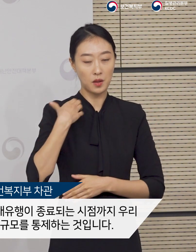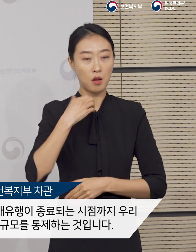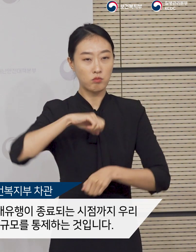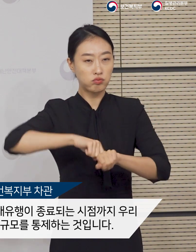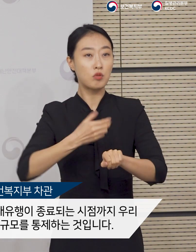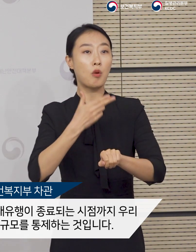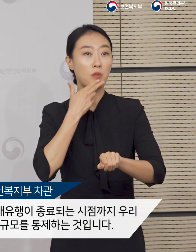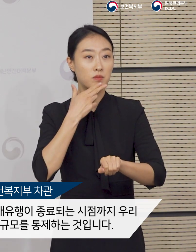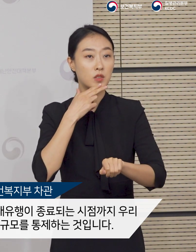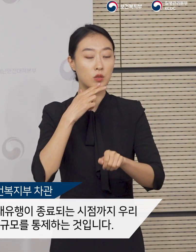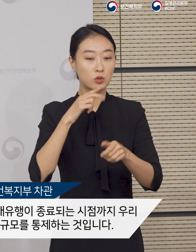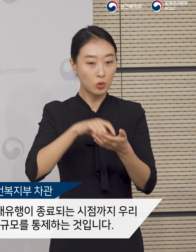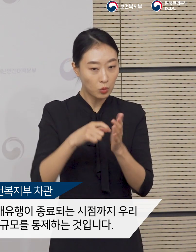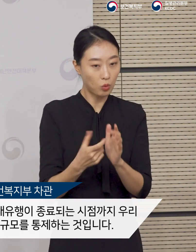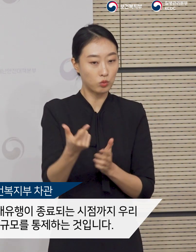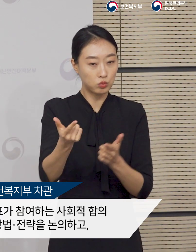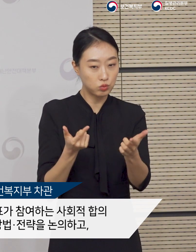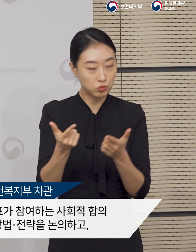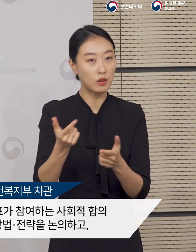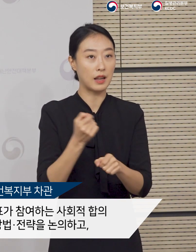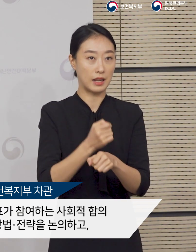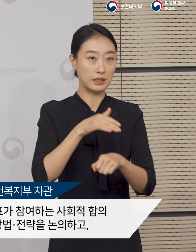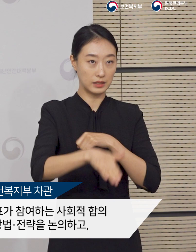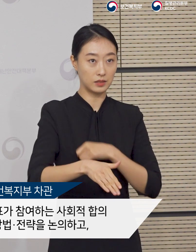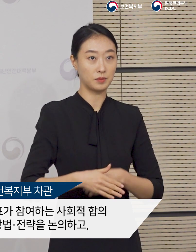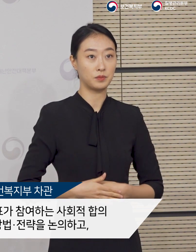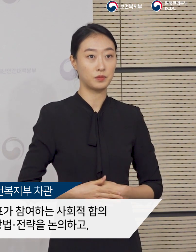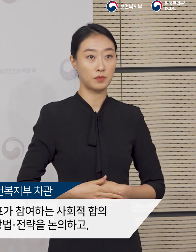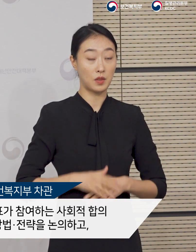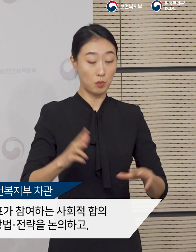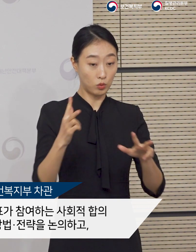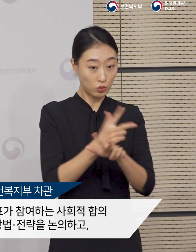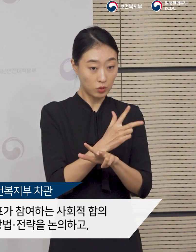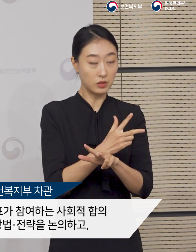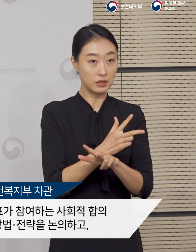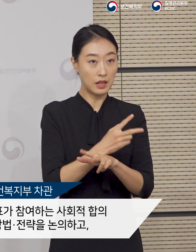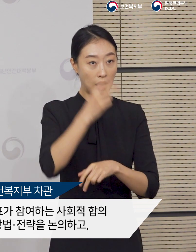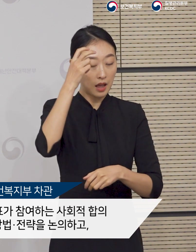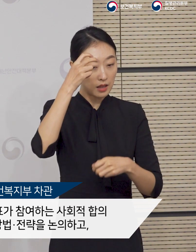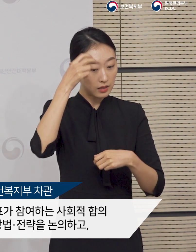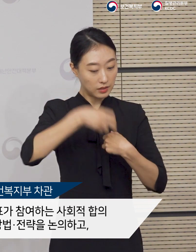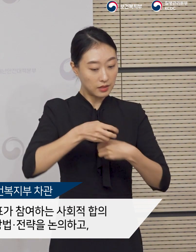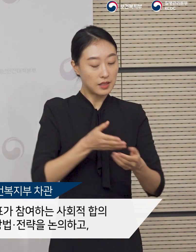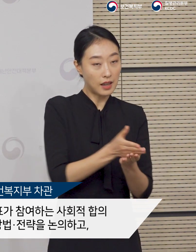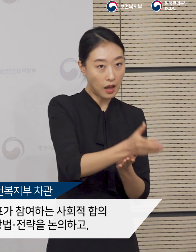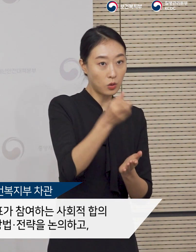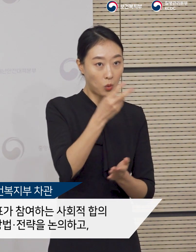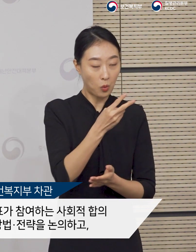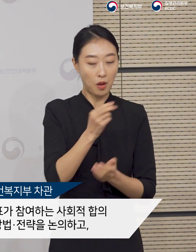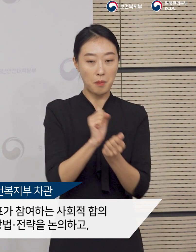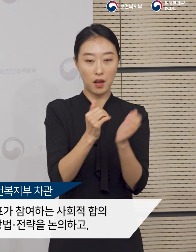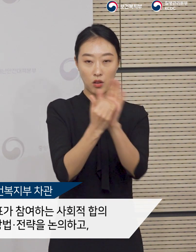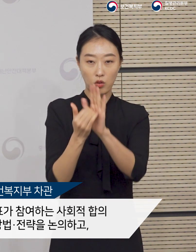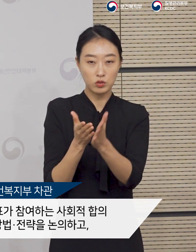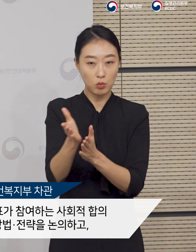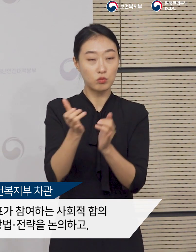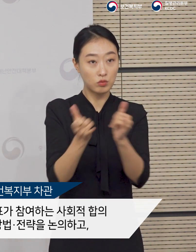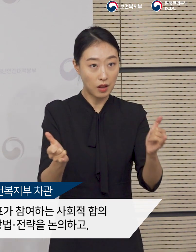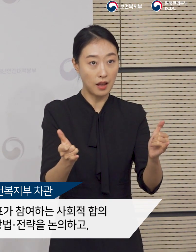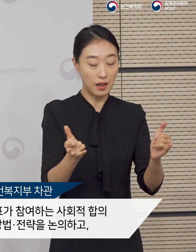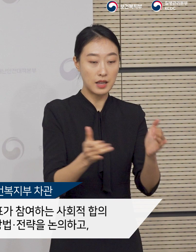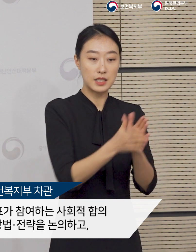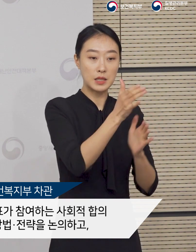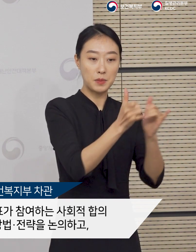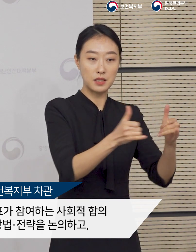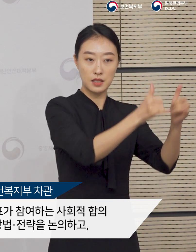규모를 통제하는 것입니다. 금주내로 의학, 방역 전문가와 노사, 시민사회 대표가